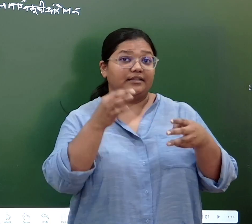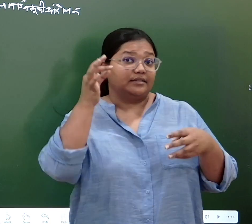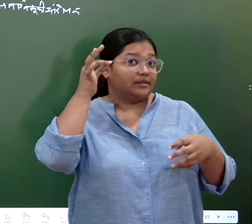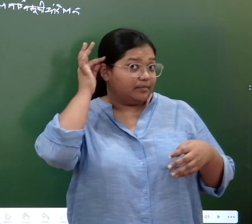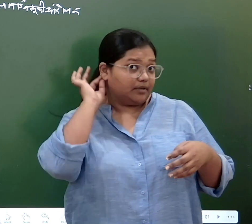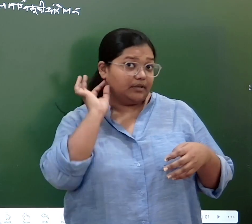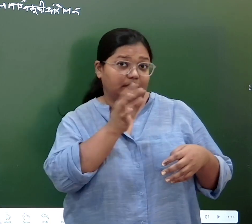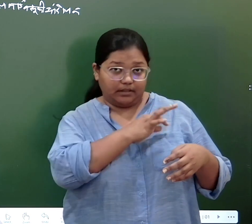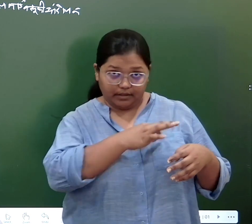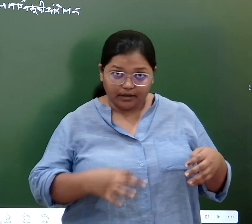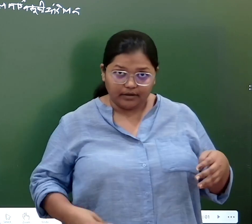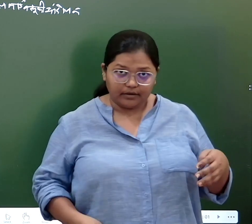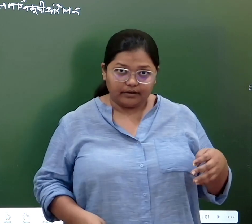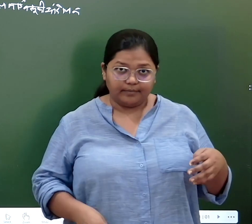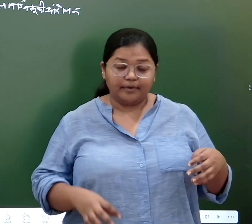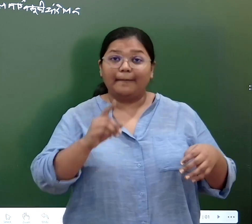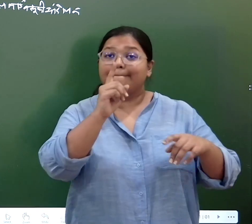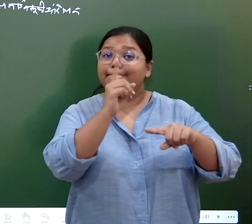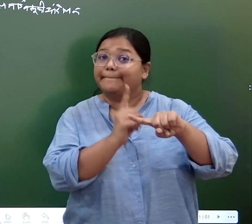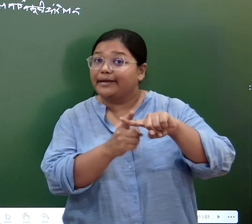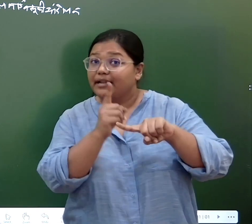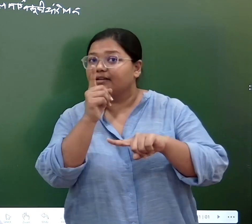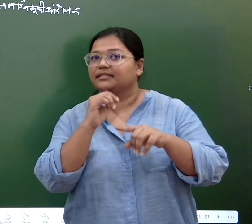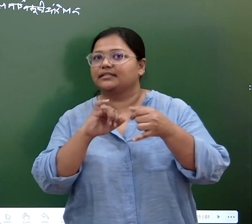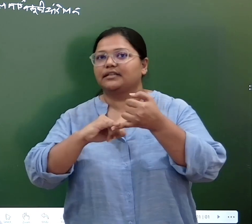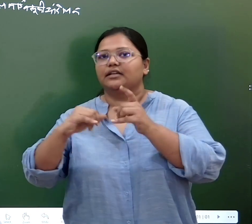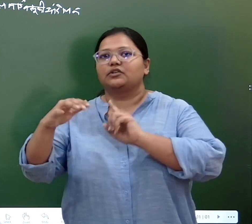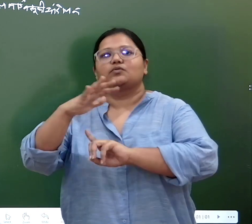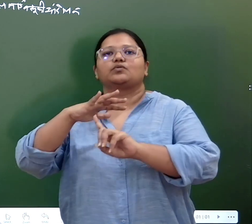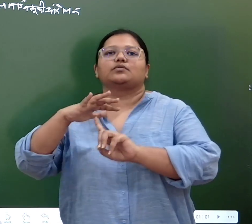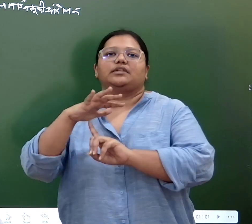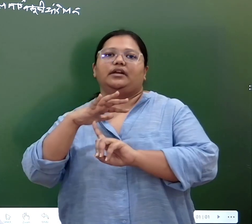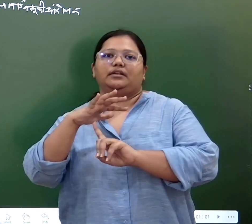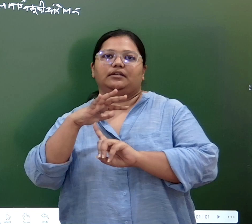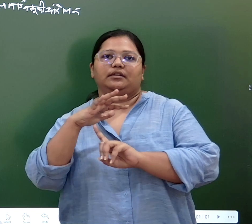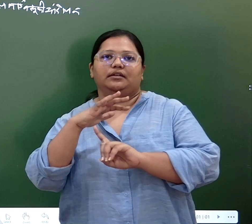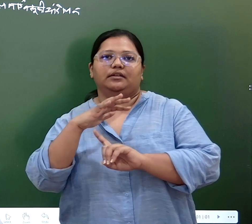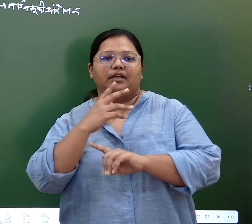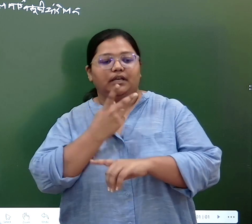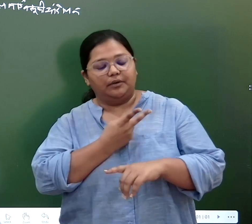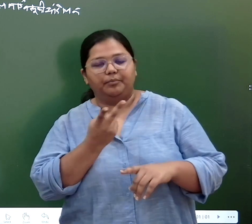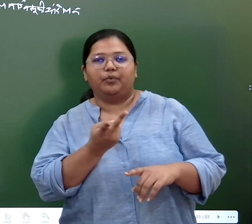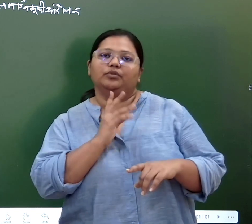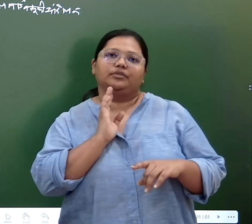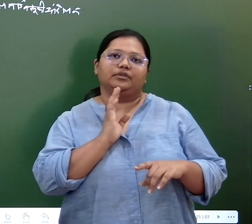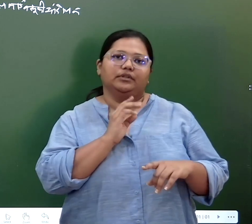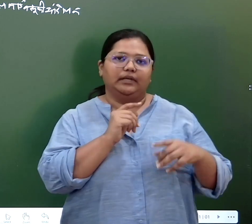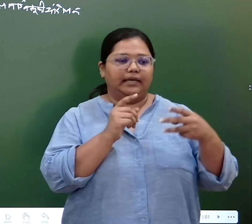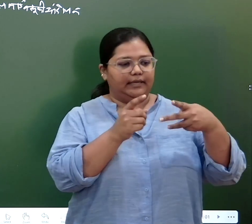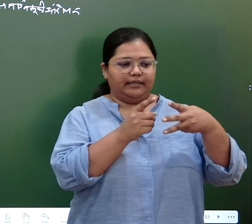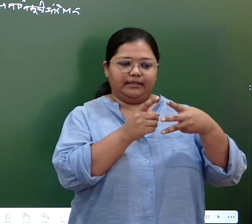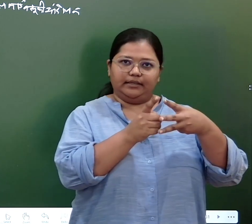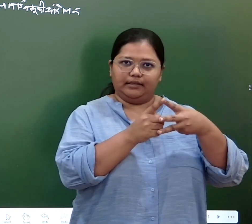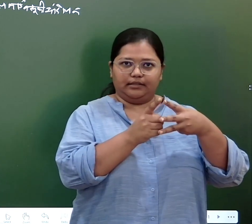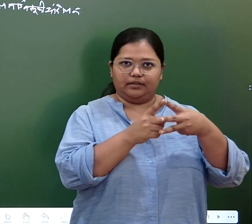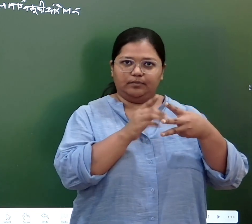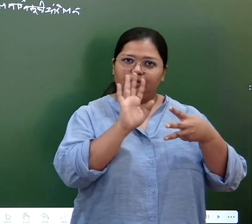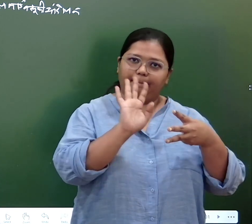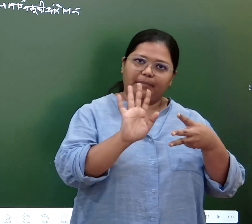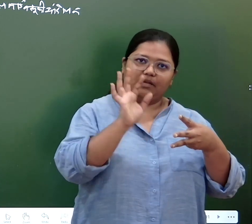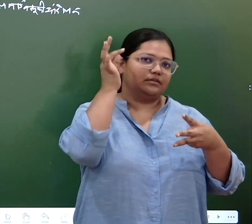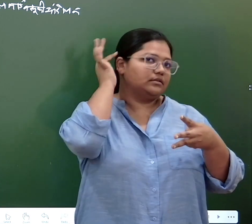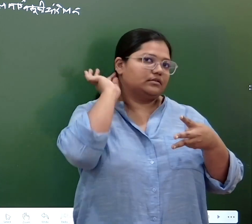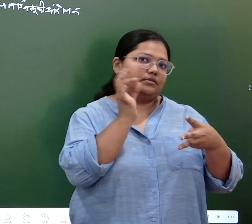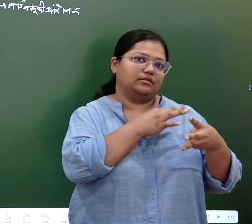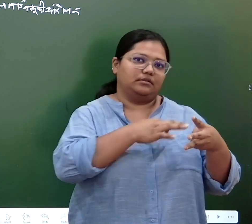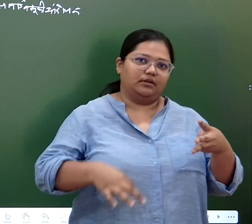और समाज आया। मतलब कैसे कि धर्म तो ठीक है भाई, धर्म के अकॉर्डिंग जितने भी सिद्धांत हैं, लेकिन इस पे जो